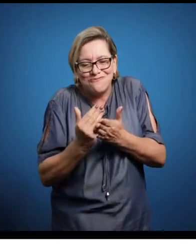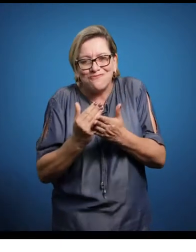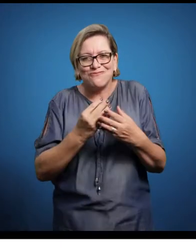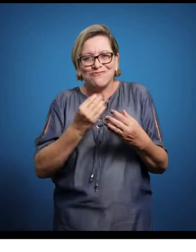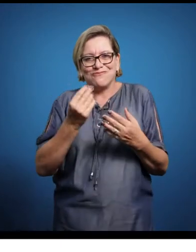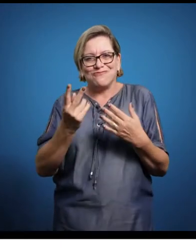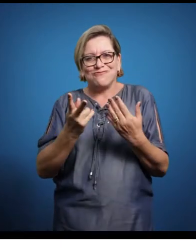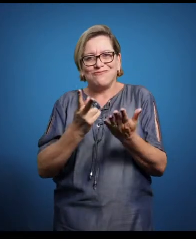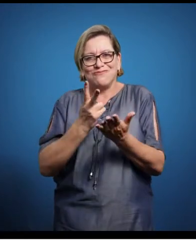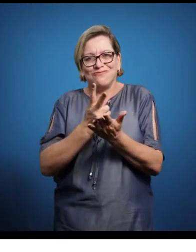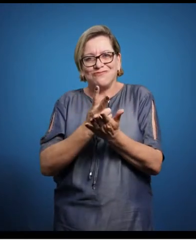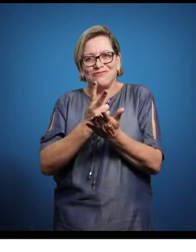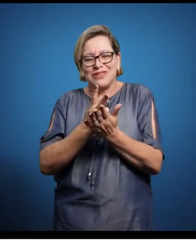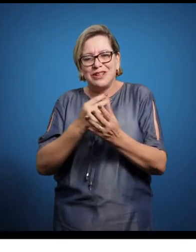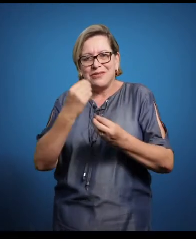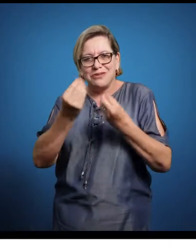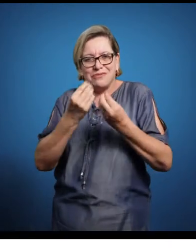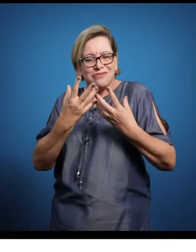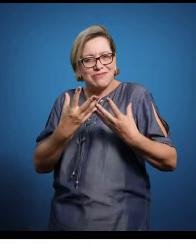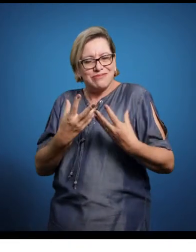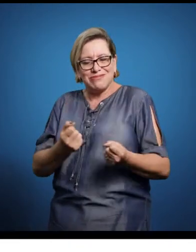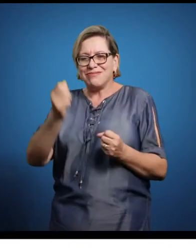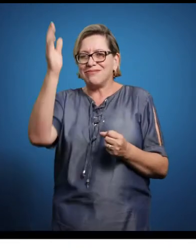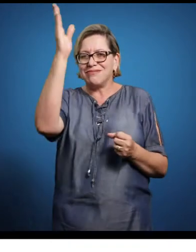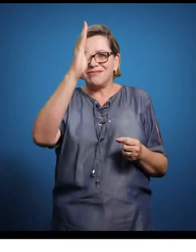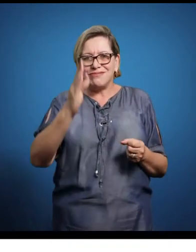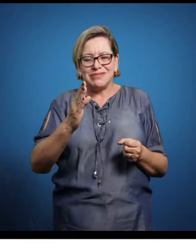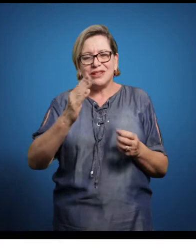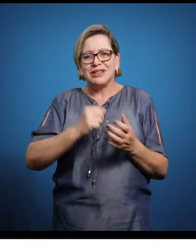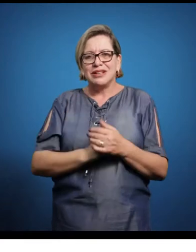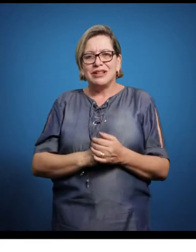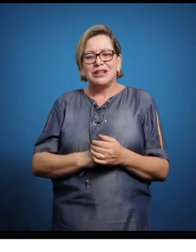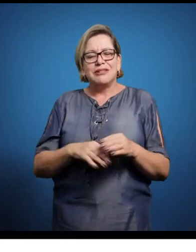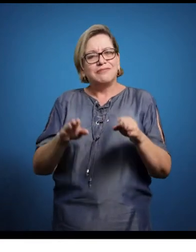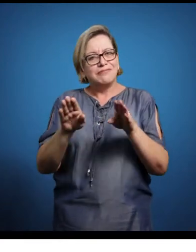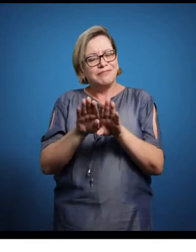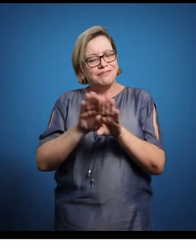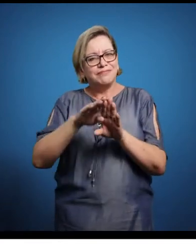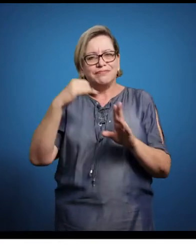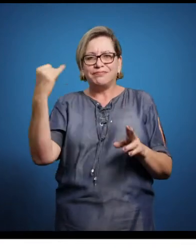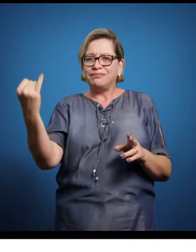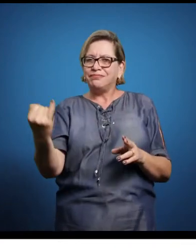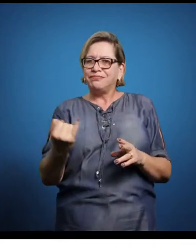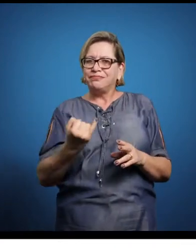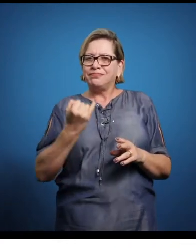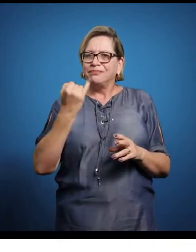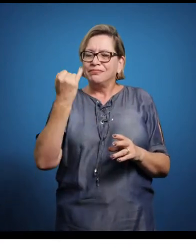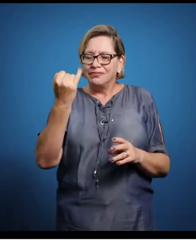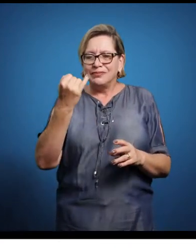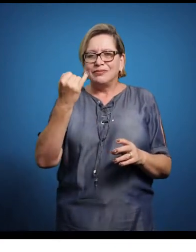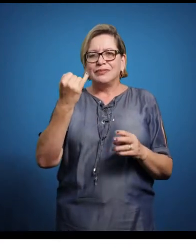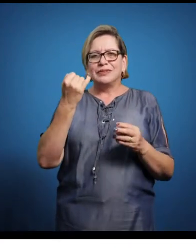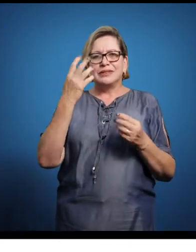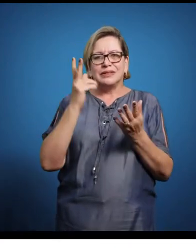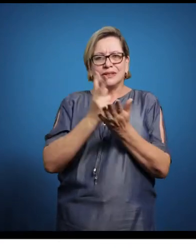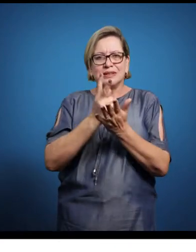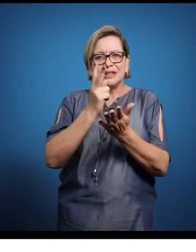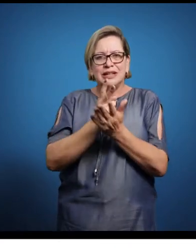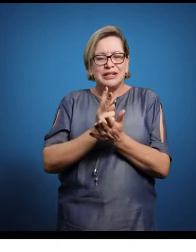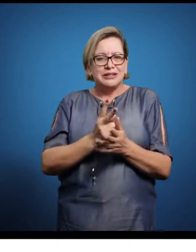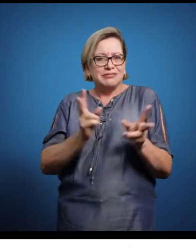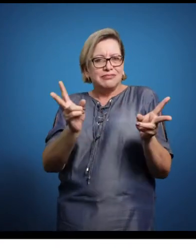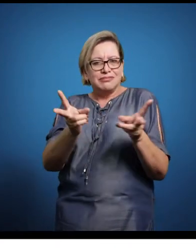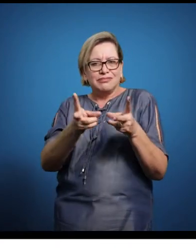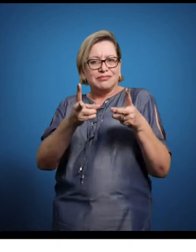é da receptividade brasileira é importante não perder de vista a que